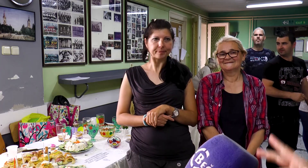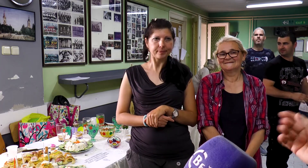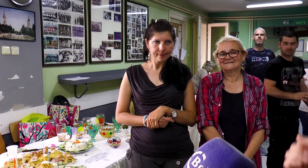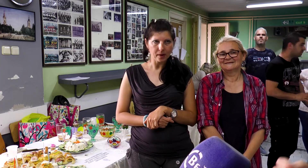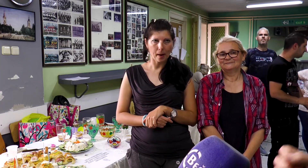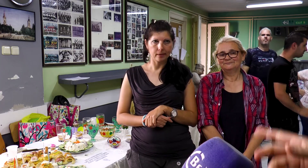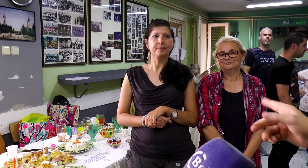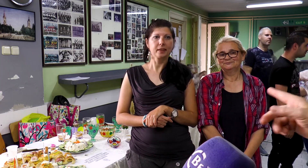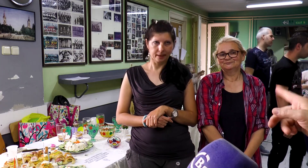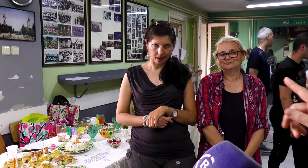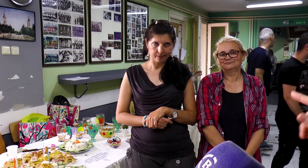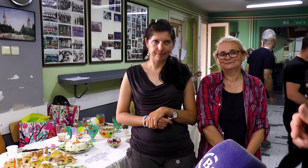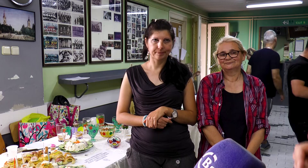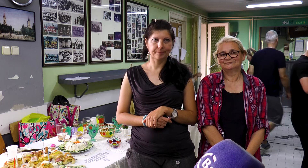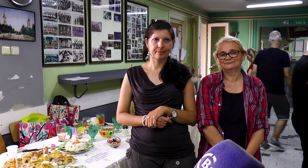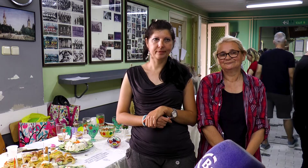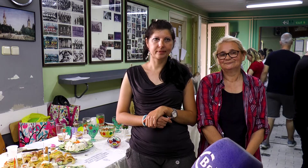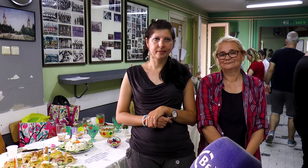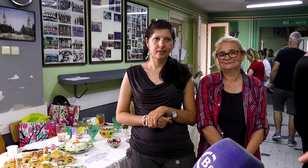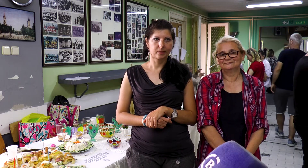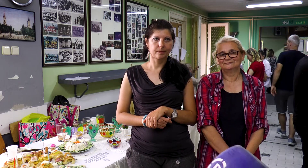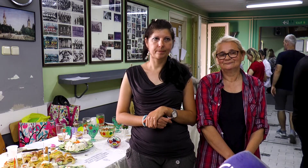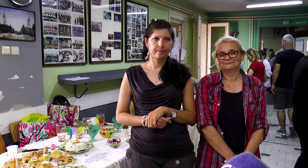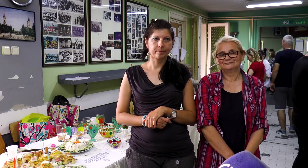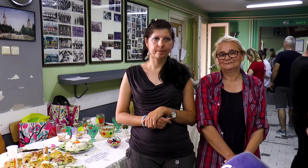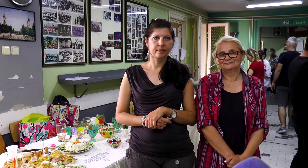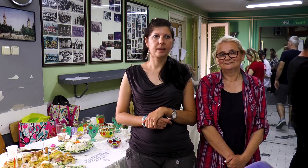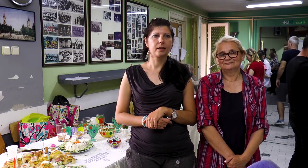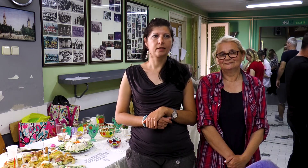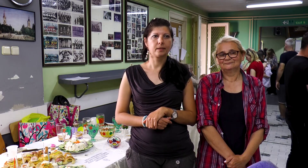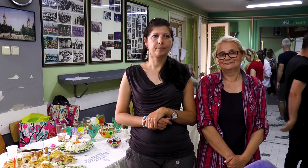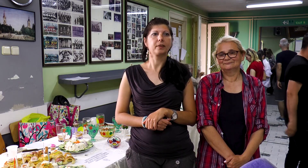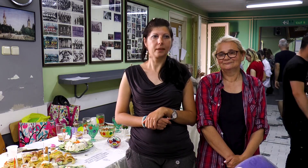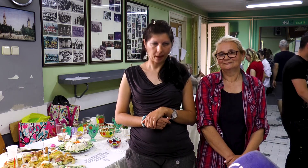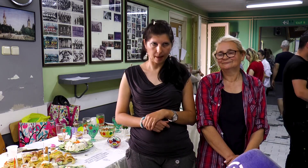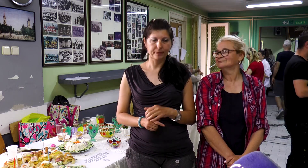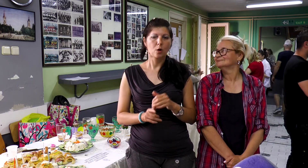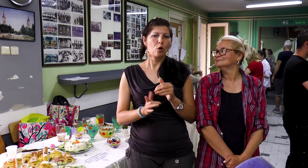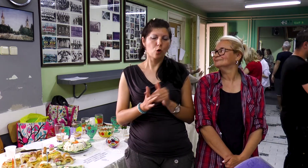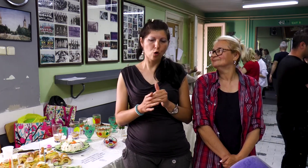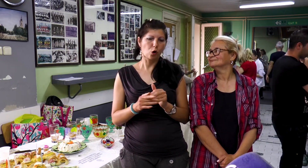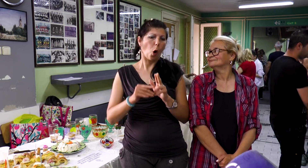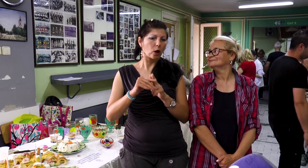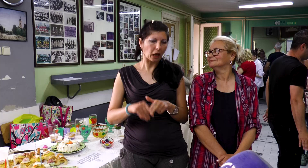to sprovode, te aktivnosti, i ona žele danas da dođe i da predstavi i da pokaže.